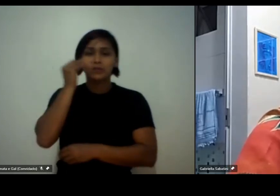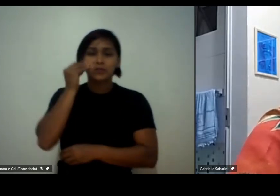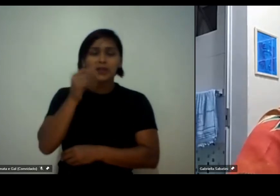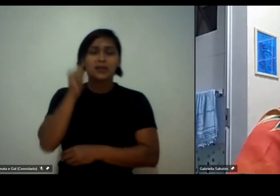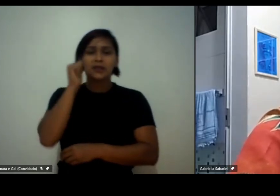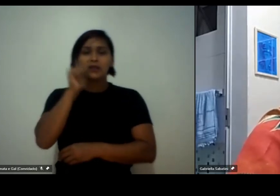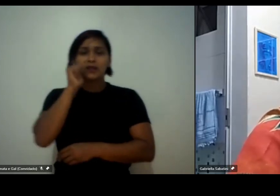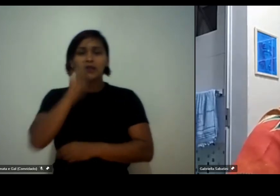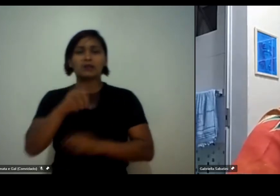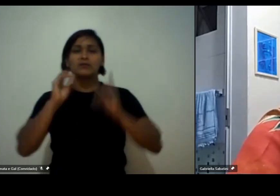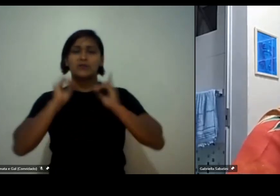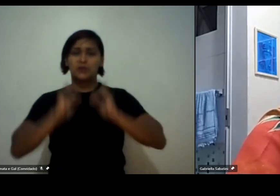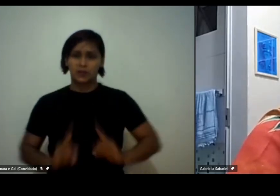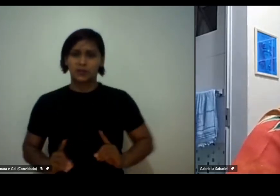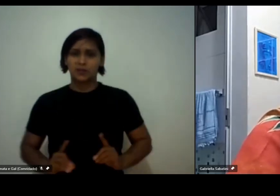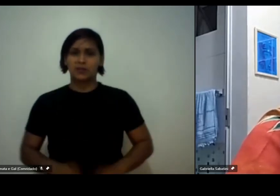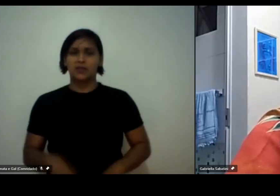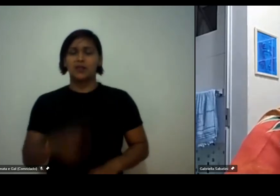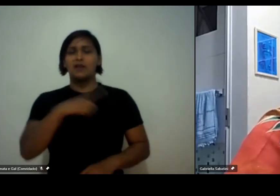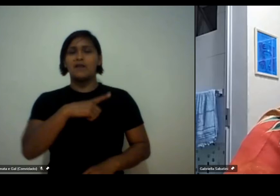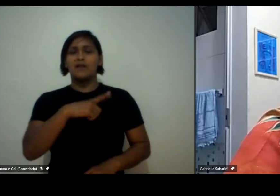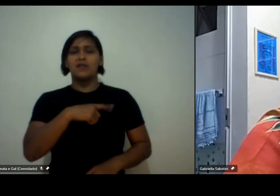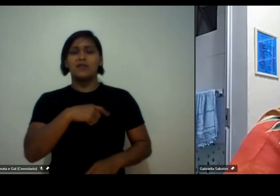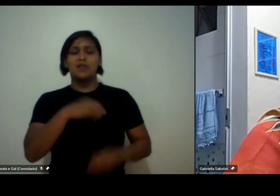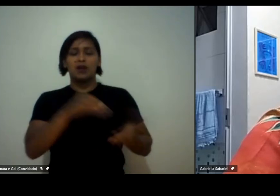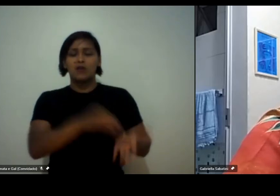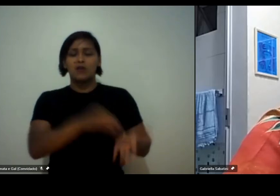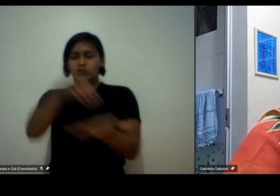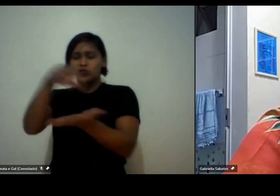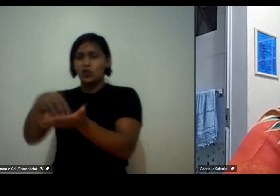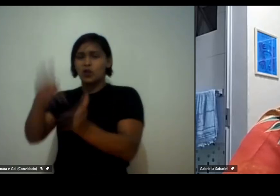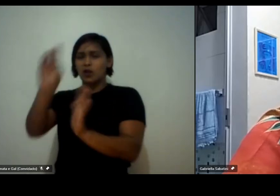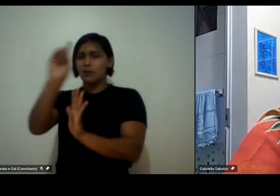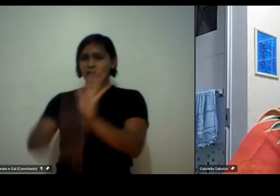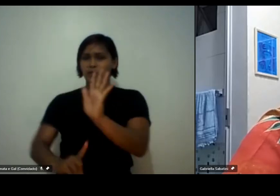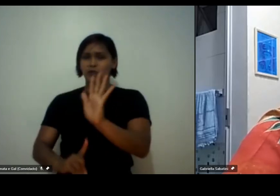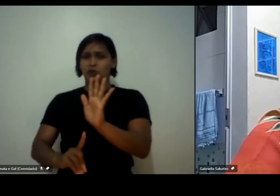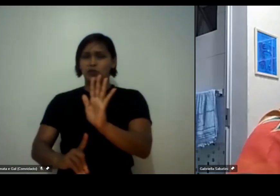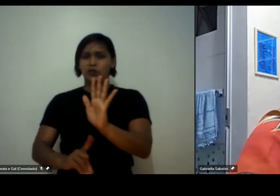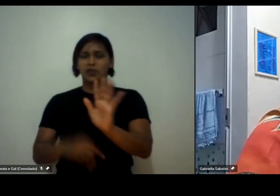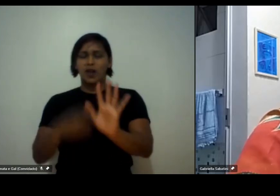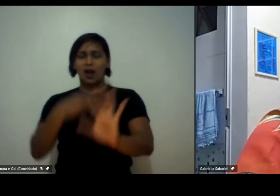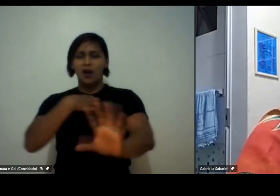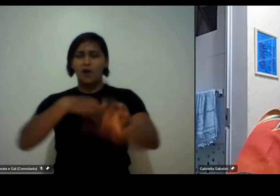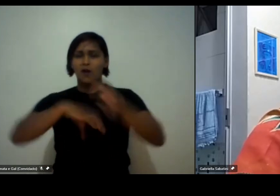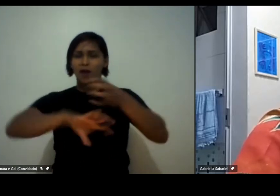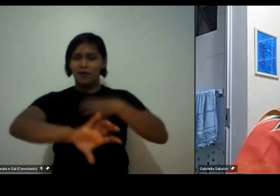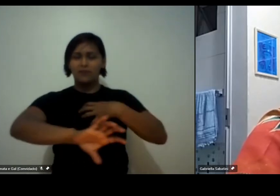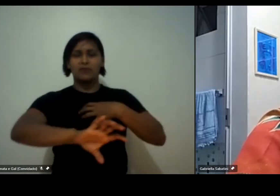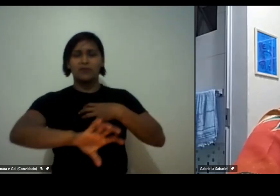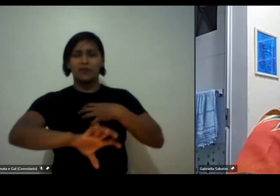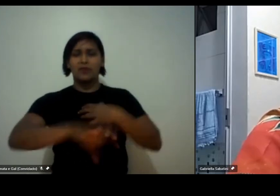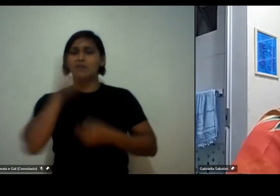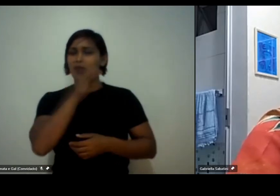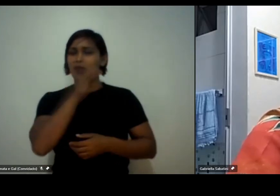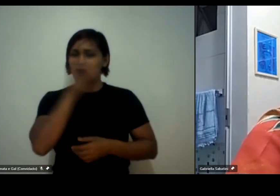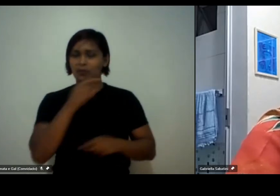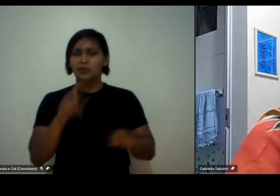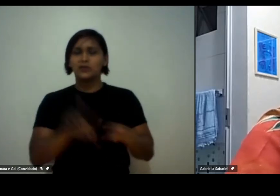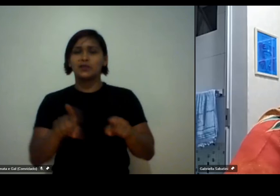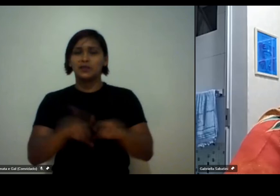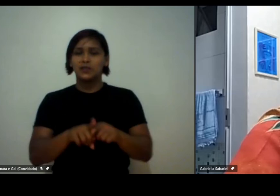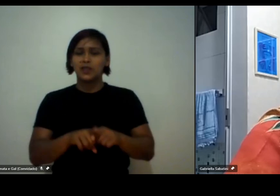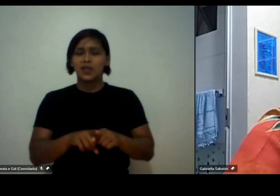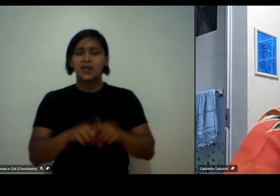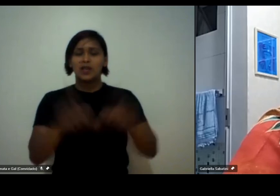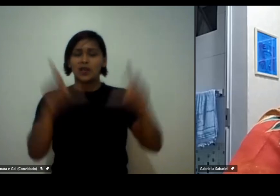deficiência exige um deslocamento do direito em direção aos afetos emergentes em nossa